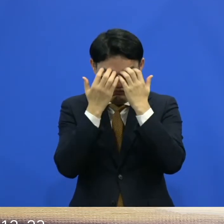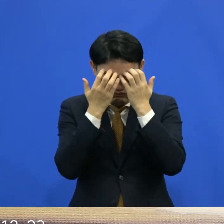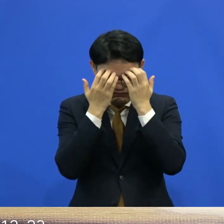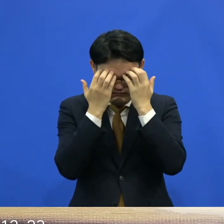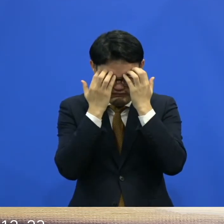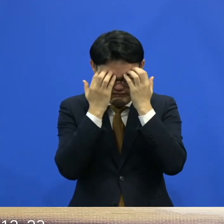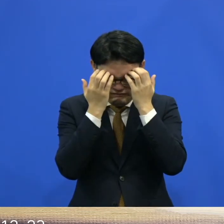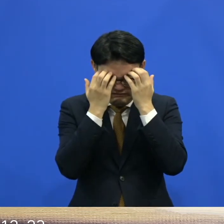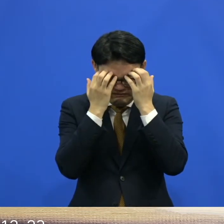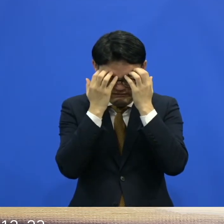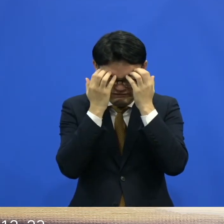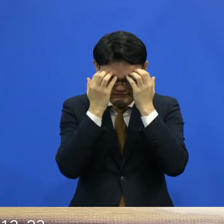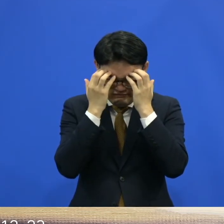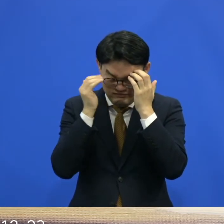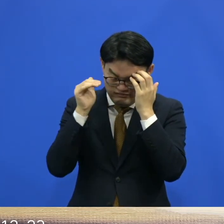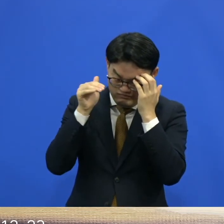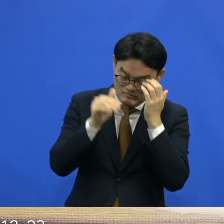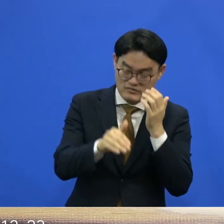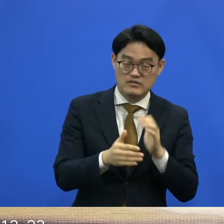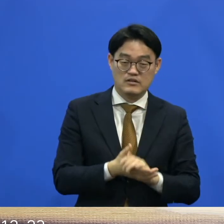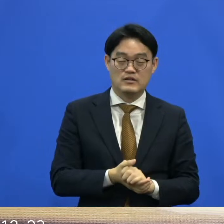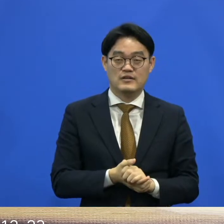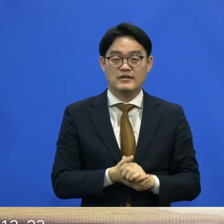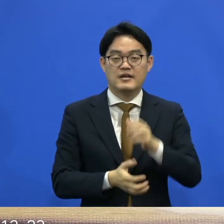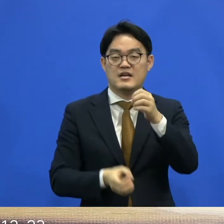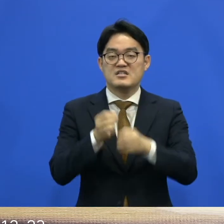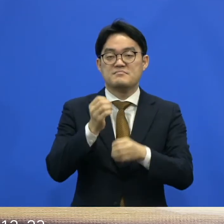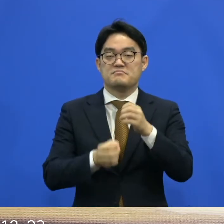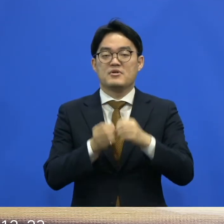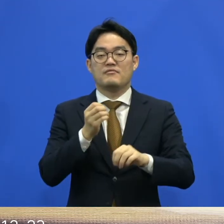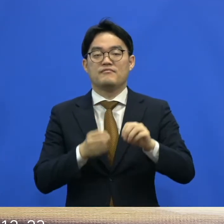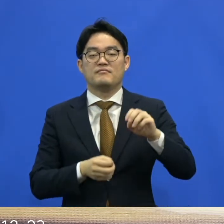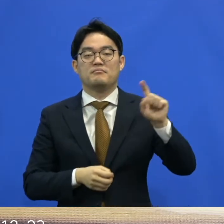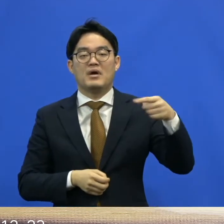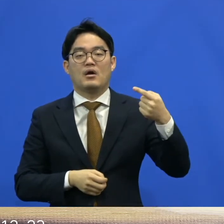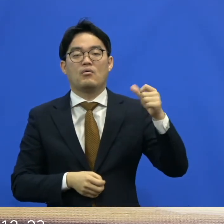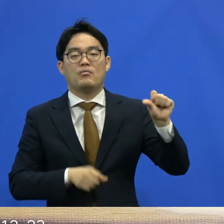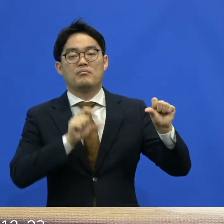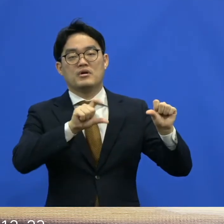105편 17절 19절에 보니까 그가 한 사람을 앞서 보내셨으며